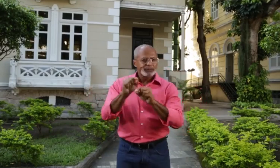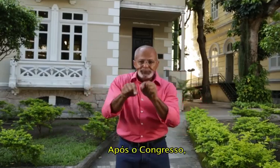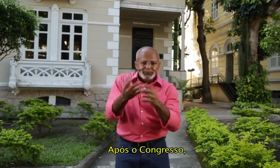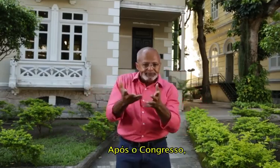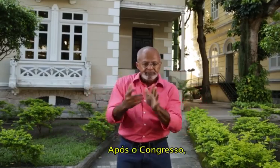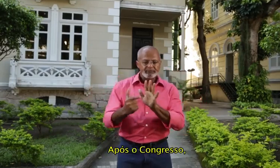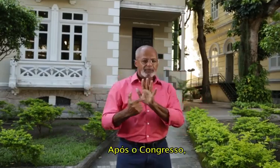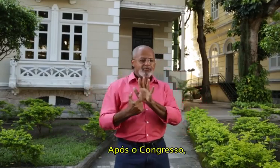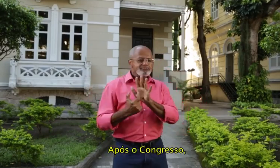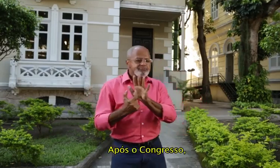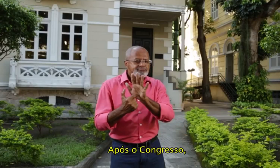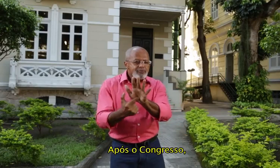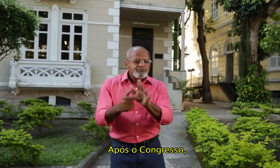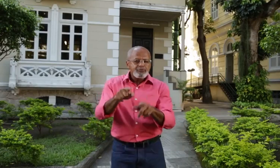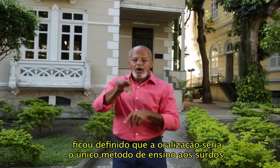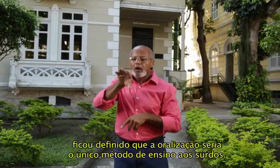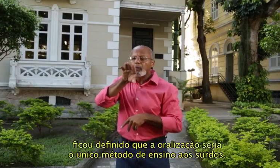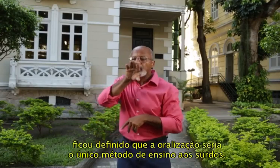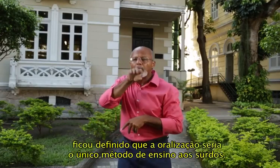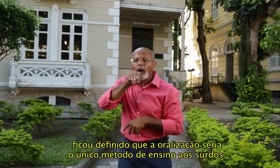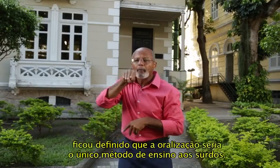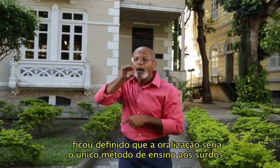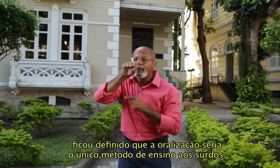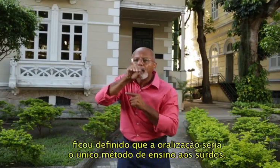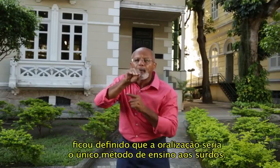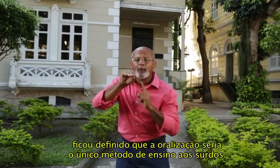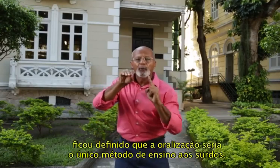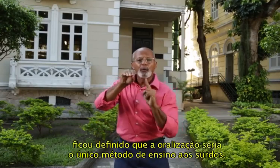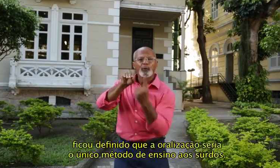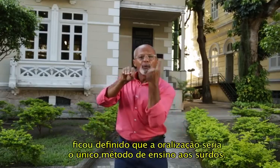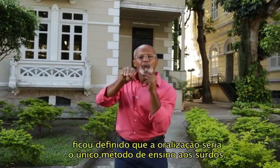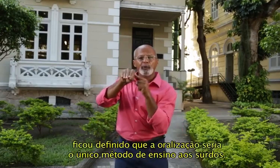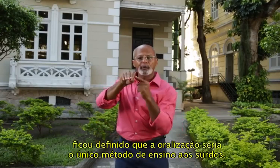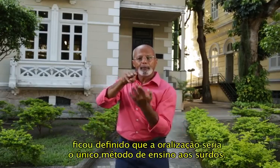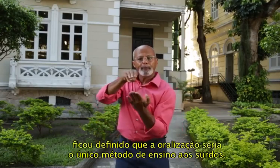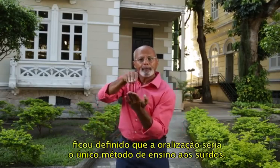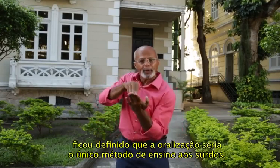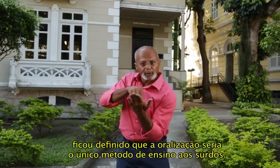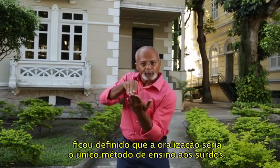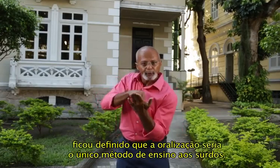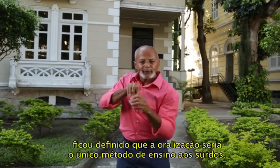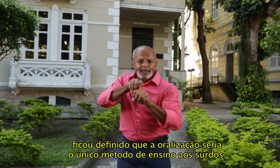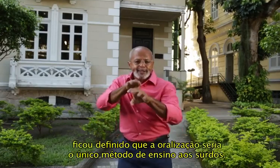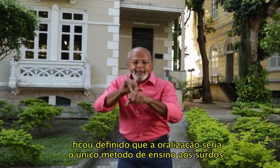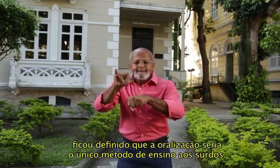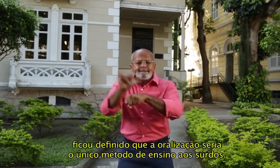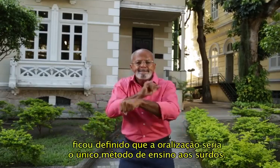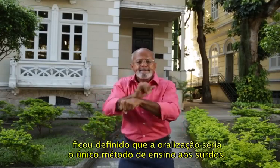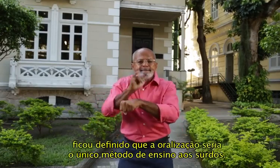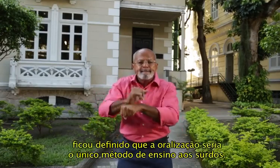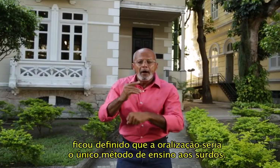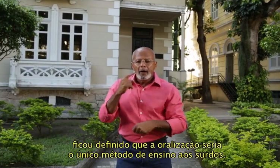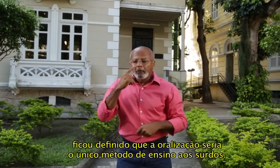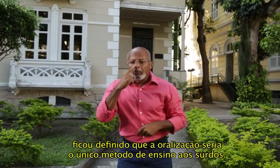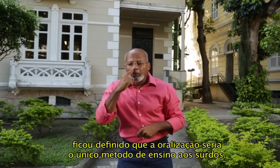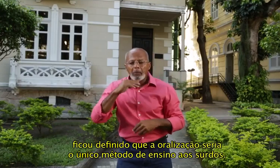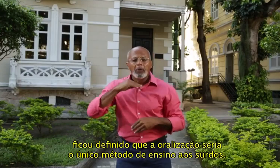Após o Congresso, ficou definido que a oralização seria o único método de ensino